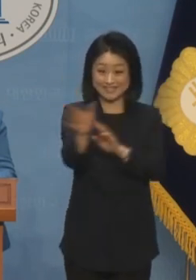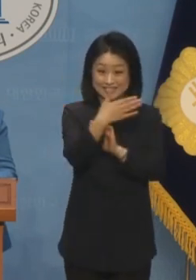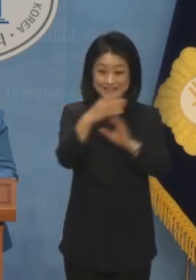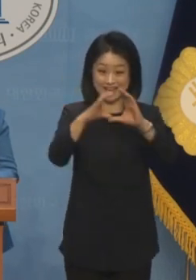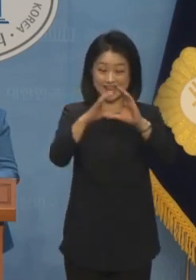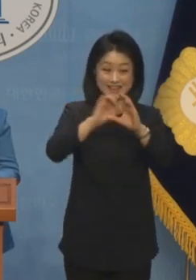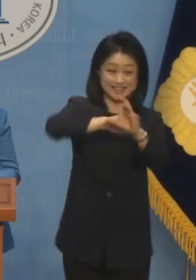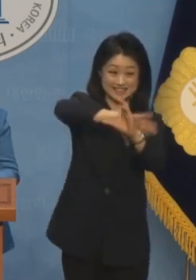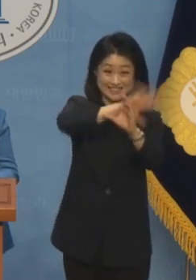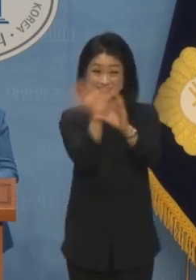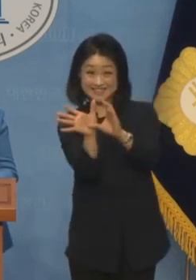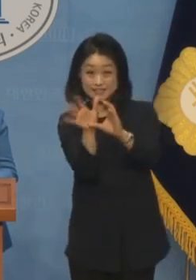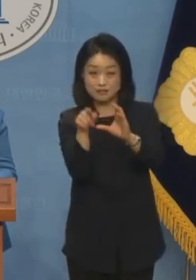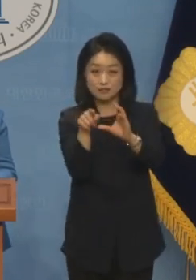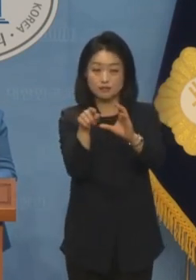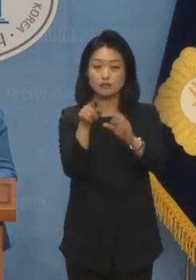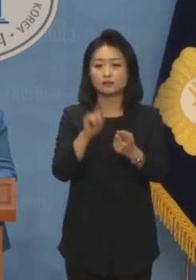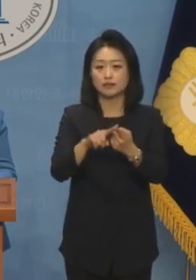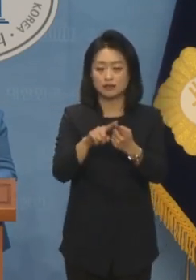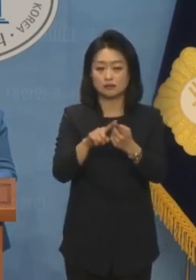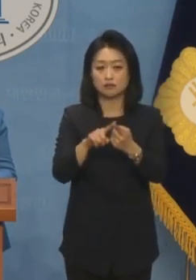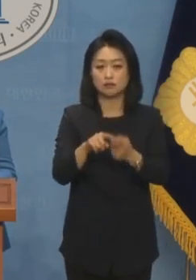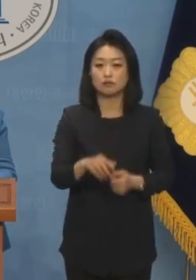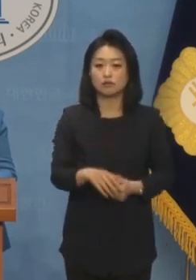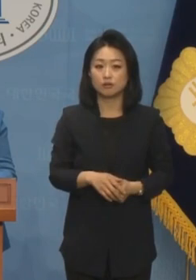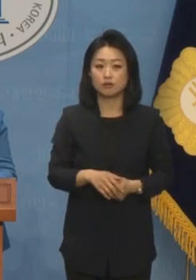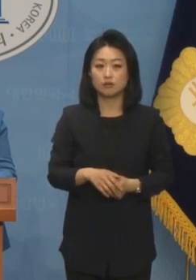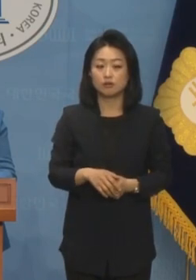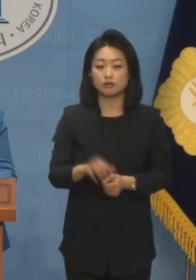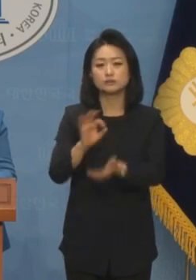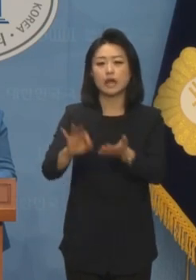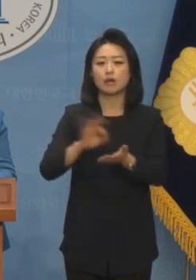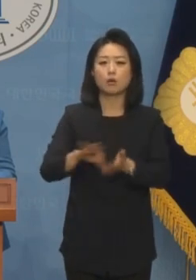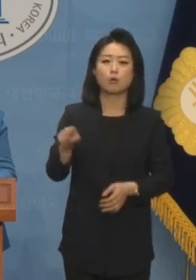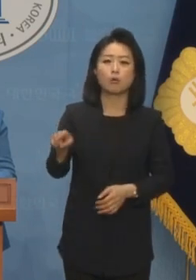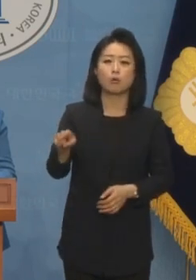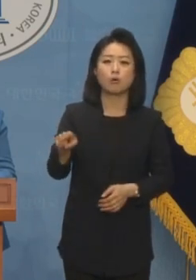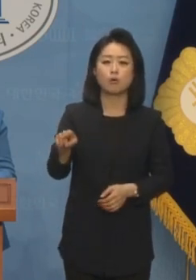잊었습니까? 국힘당 국회의원들이